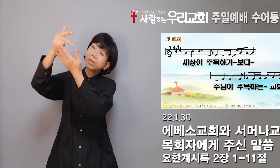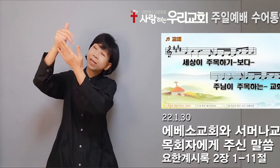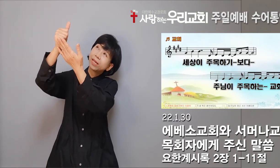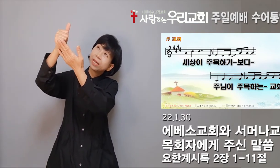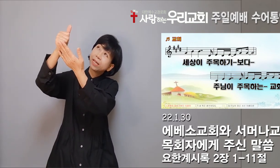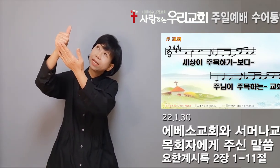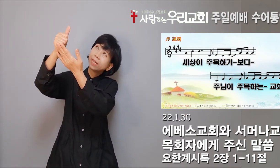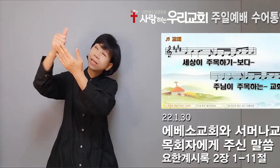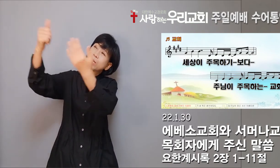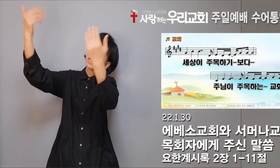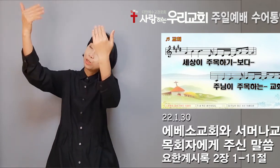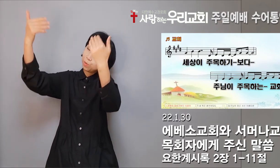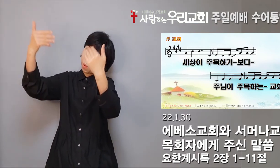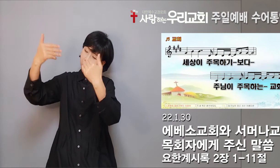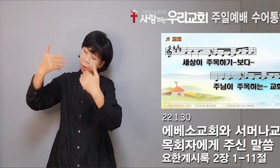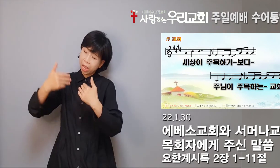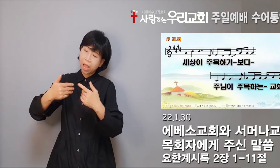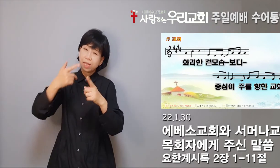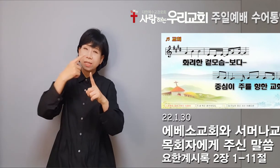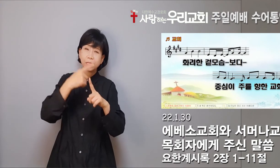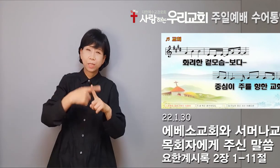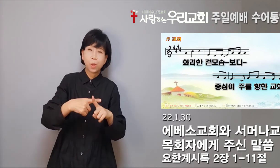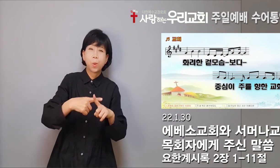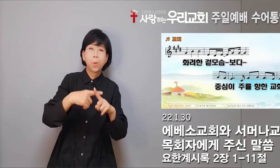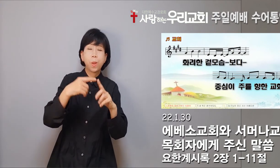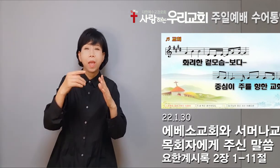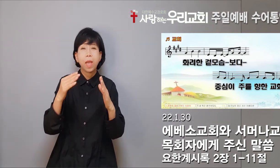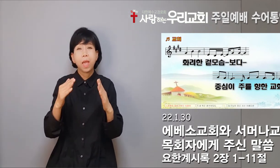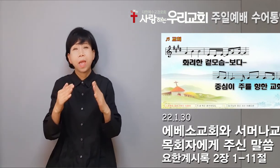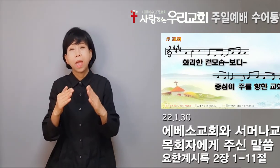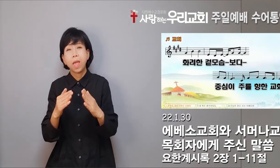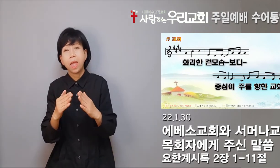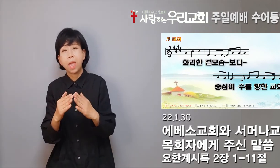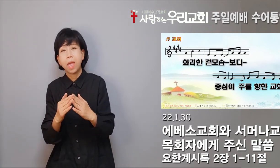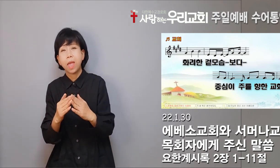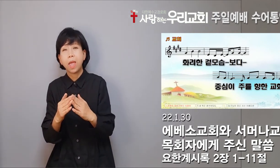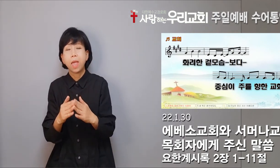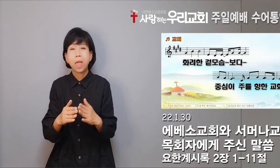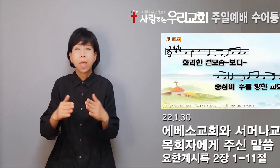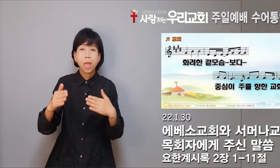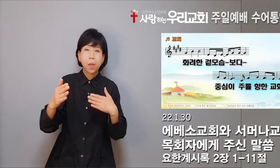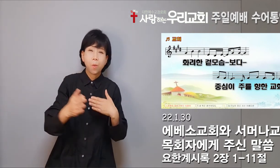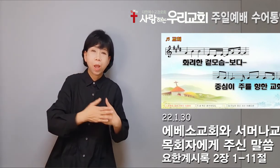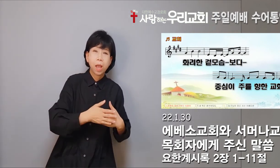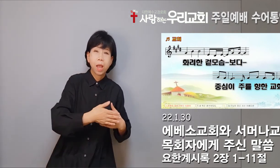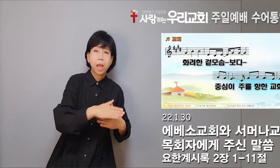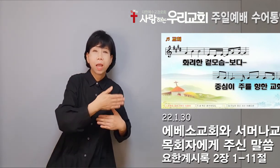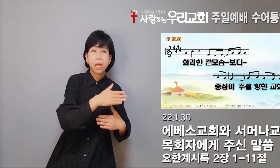주님이 주목하는 교회